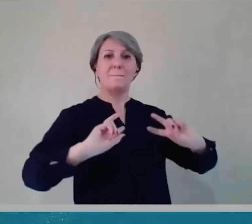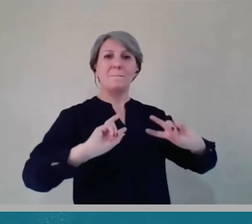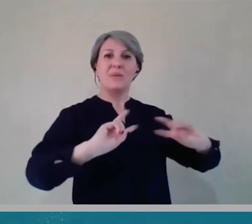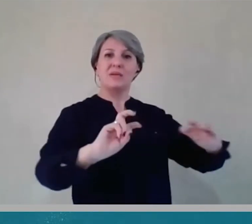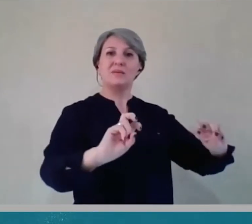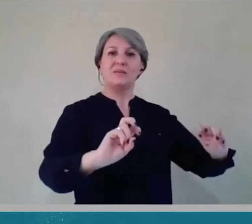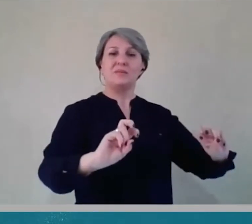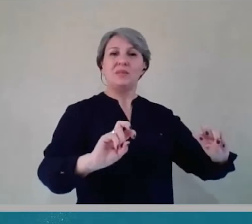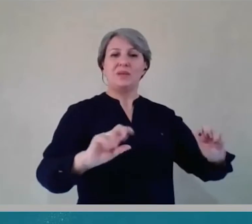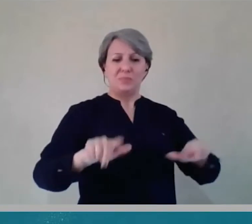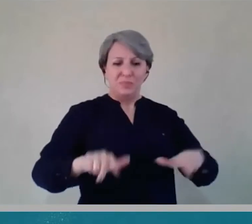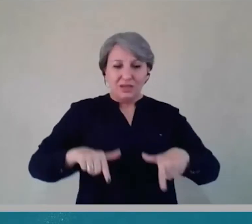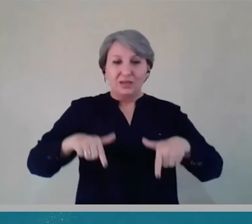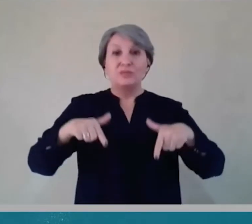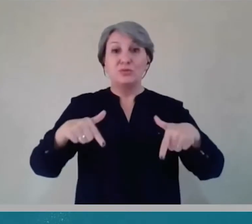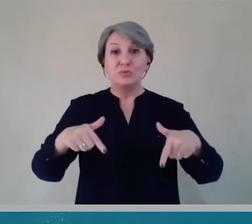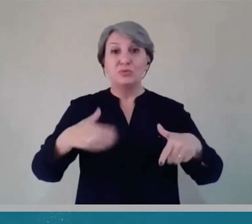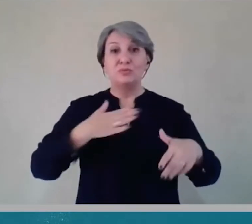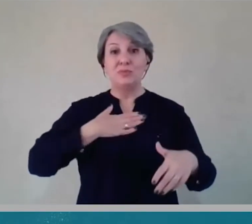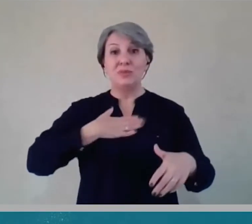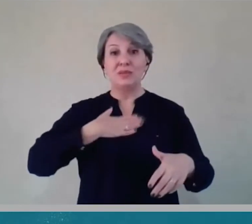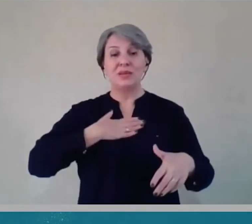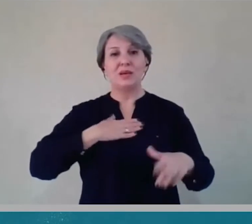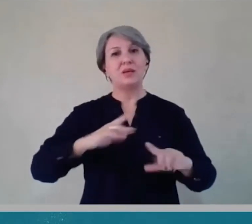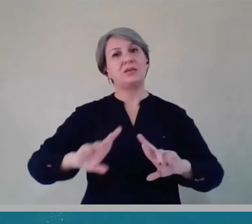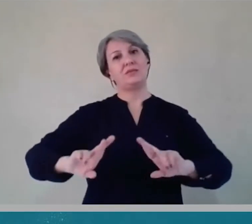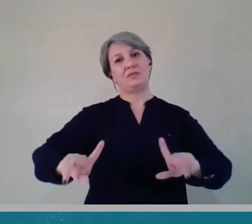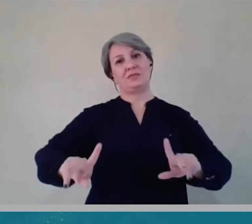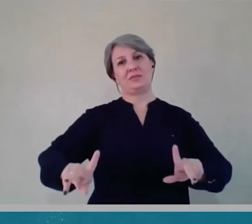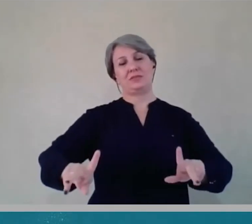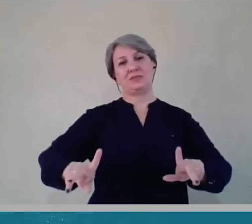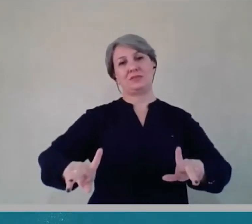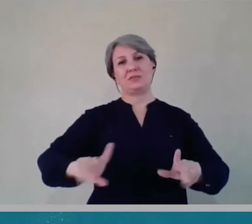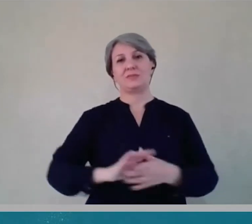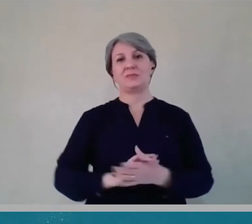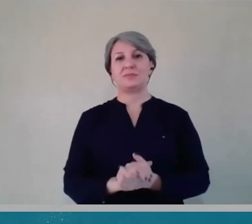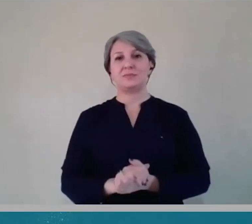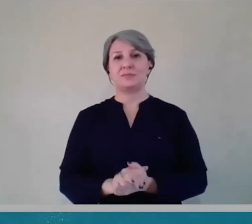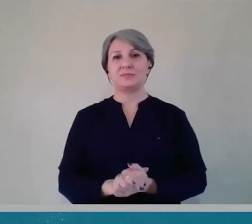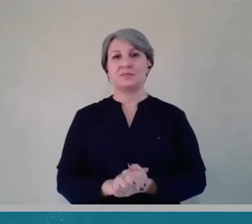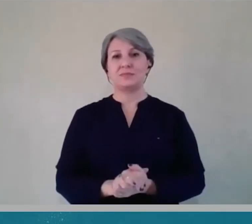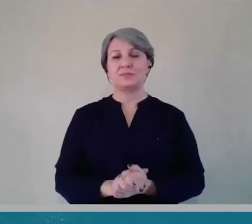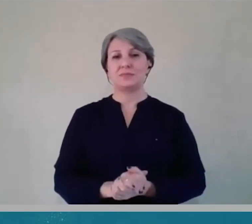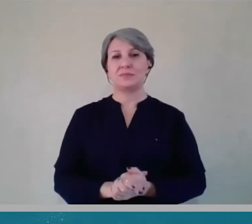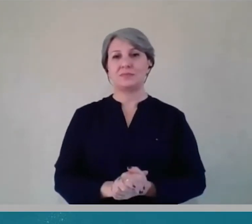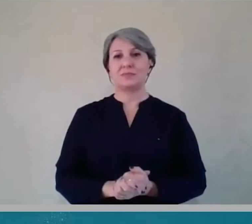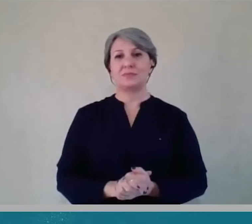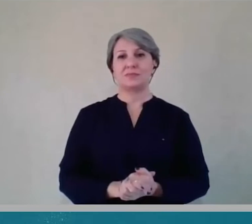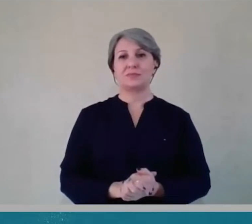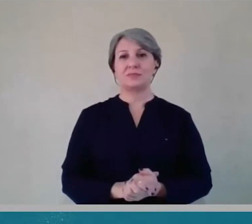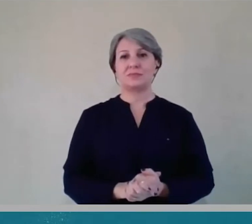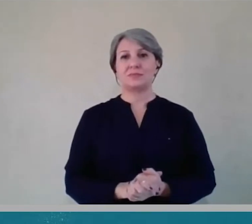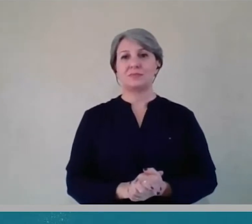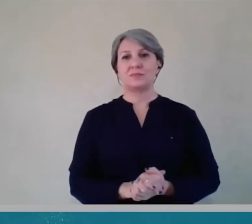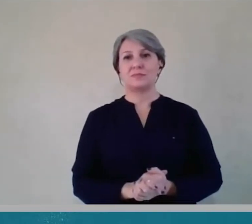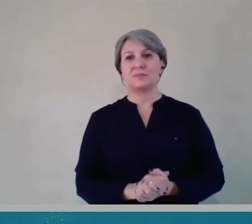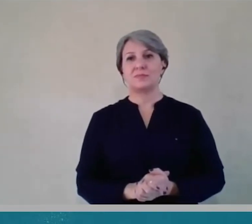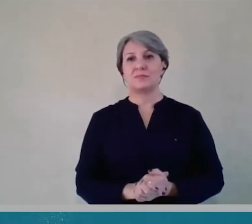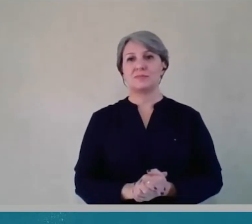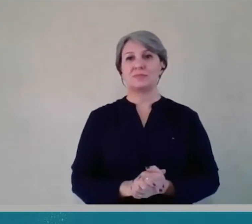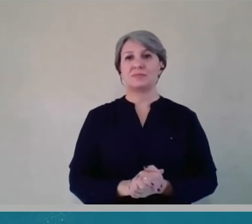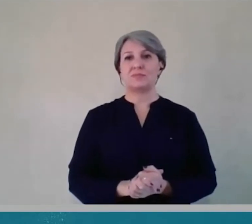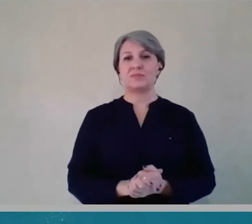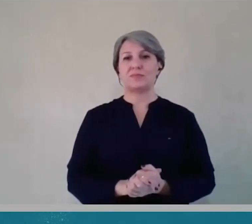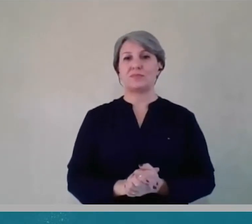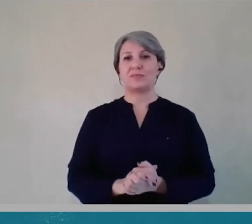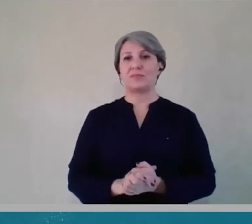justiça objetiva para que eu pudesse ir à presença de Deus. Não é? Para buscar graça e misericórdia